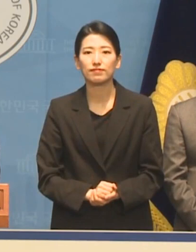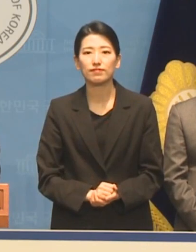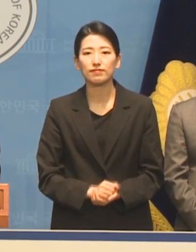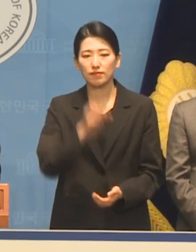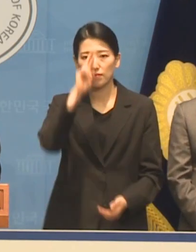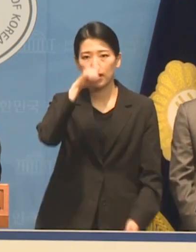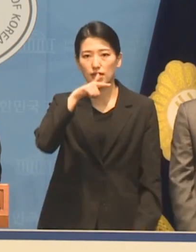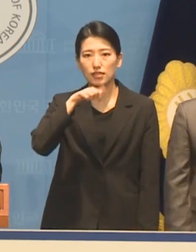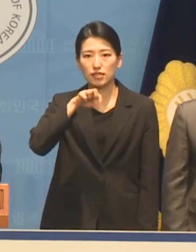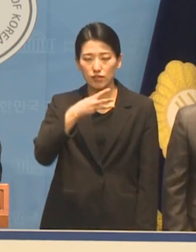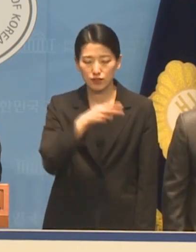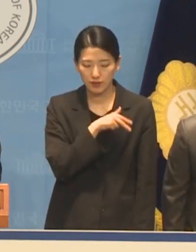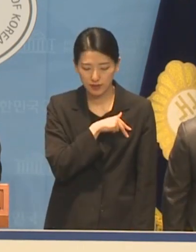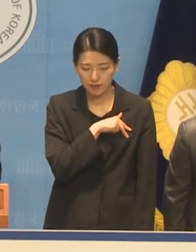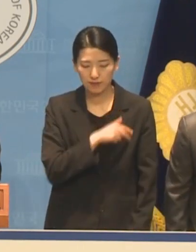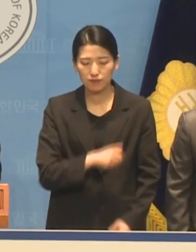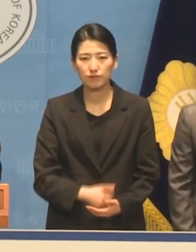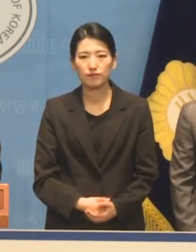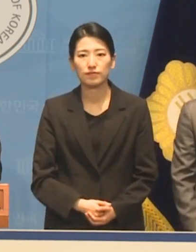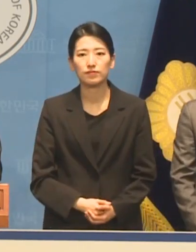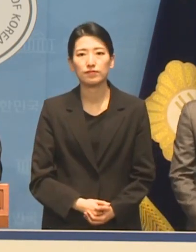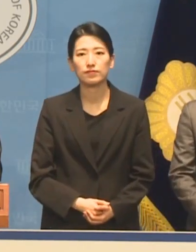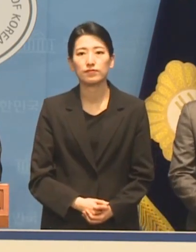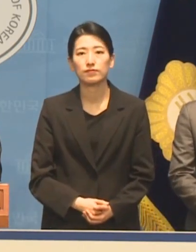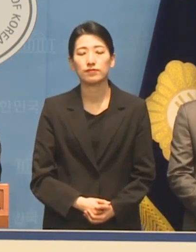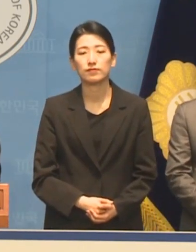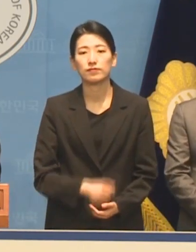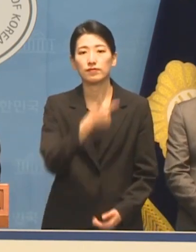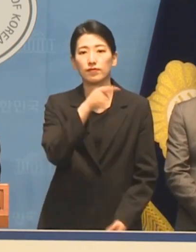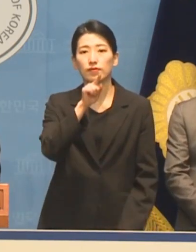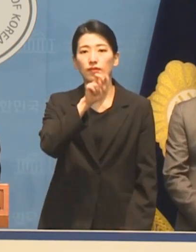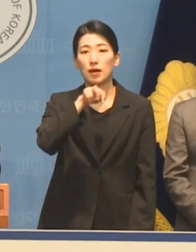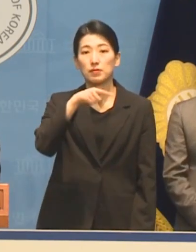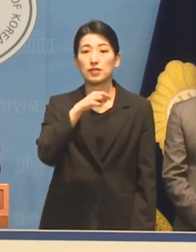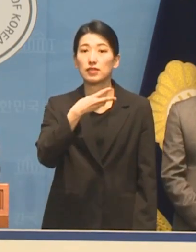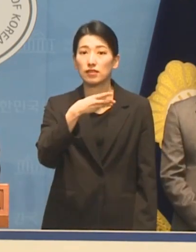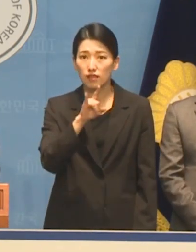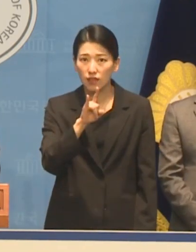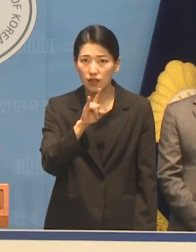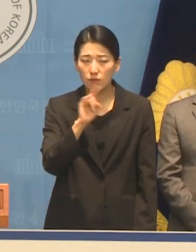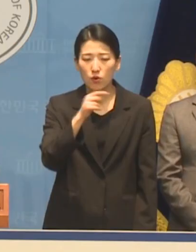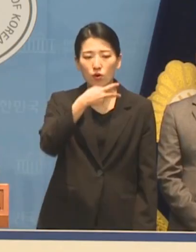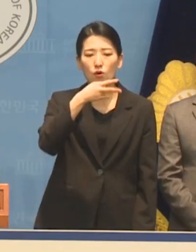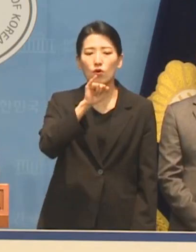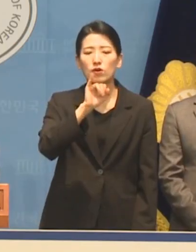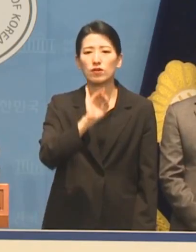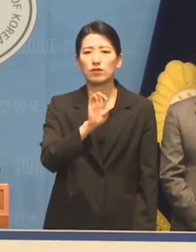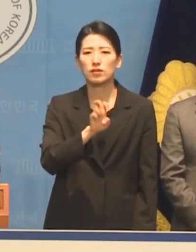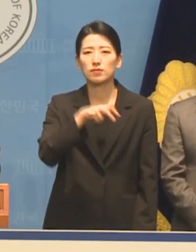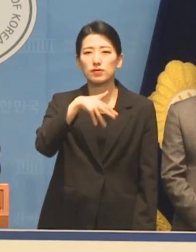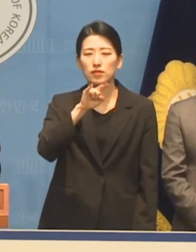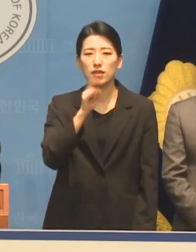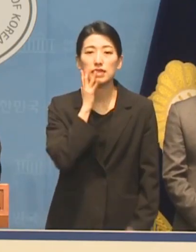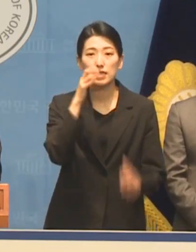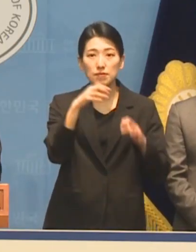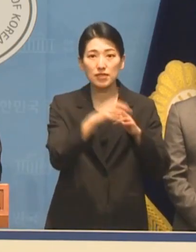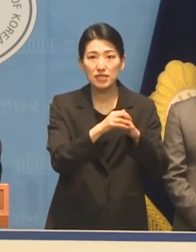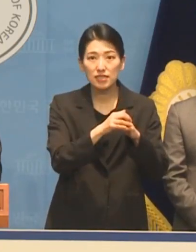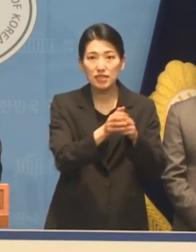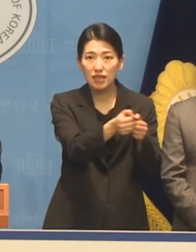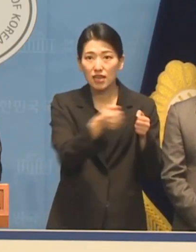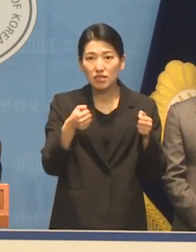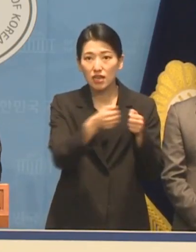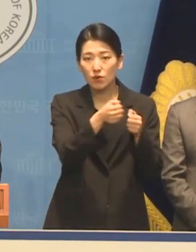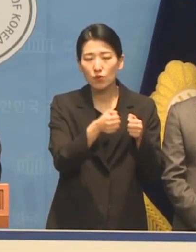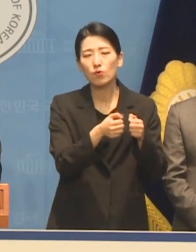박해철 의원님 참석하셨습니다. 네, 남승대 위니아 딤체 노조 위원장님 참석하셨습니다.